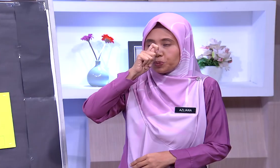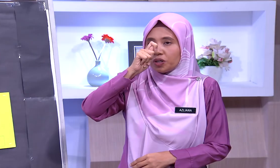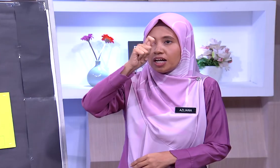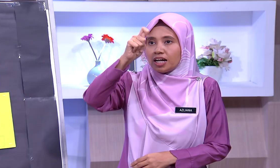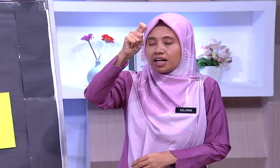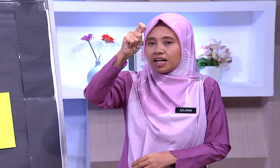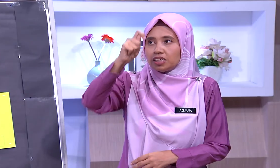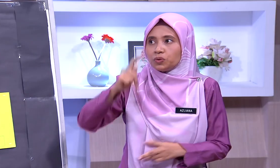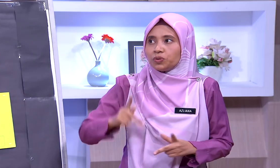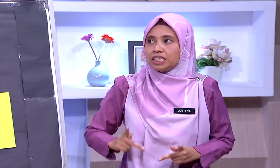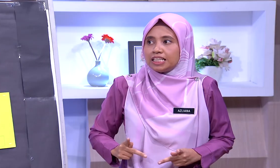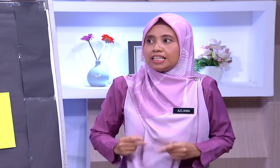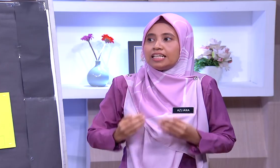Tuhan kurniakan